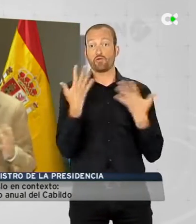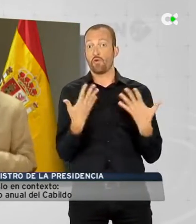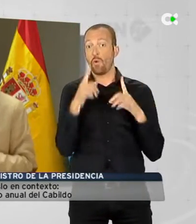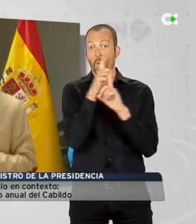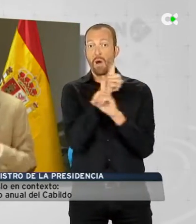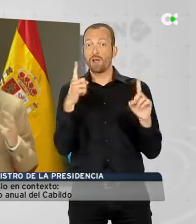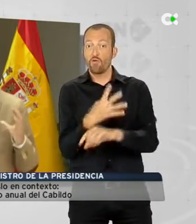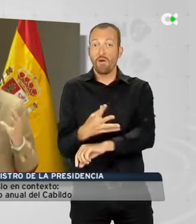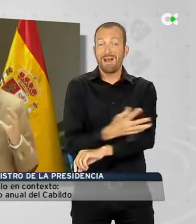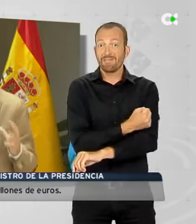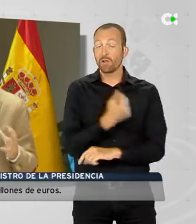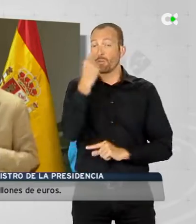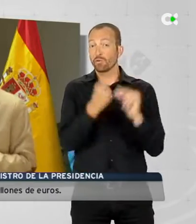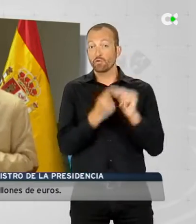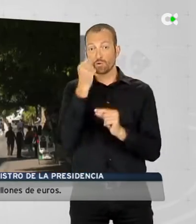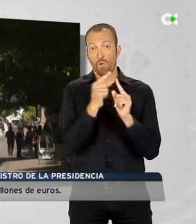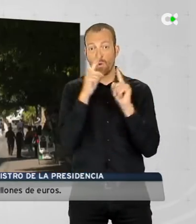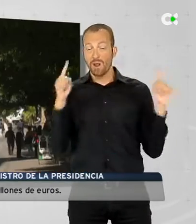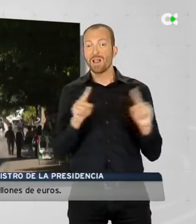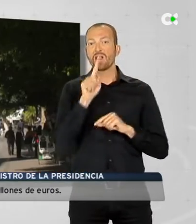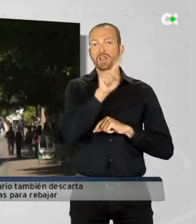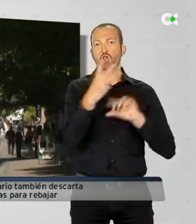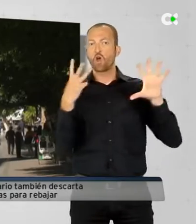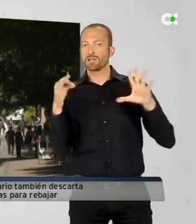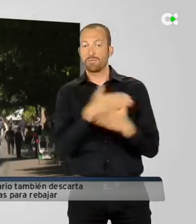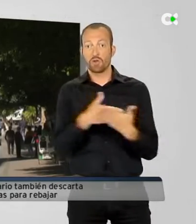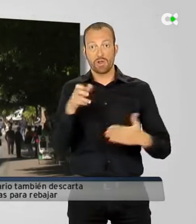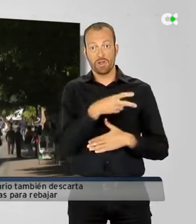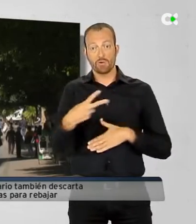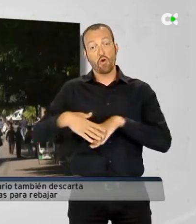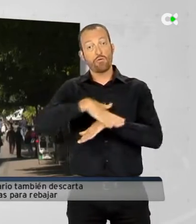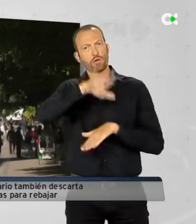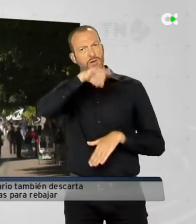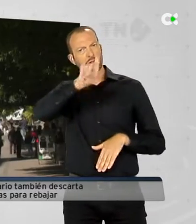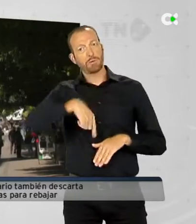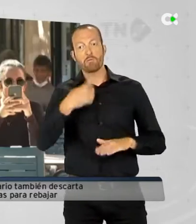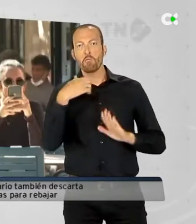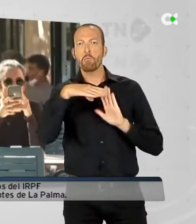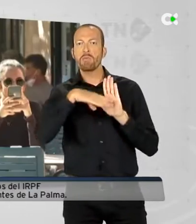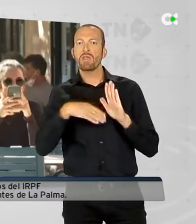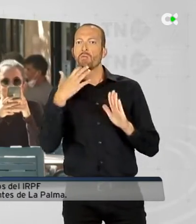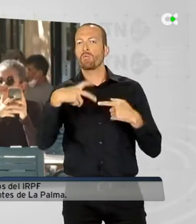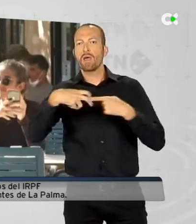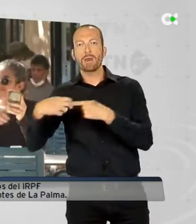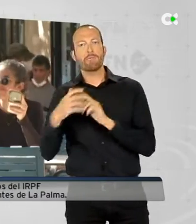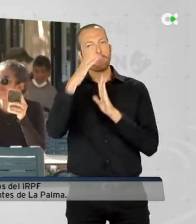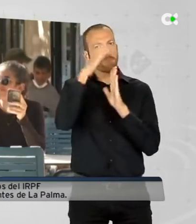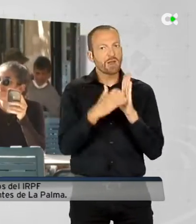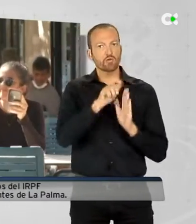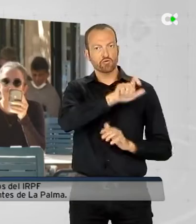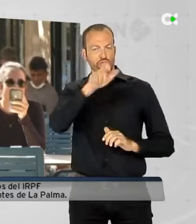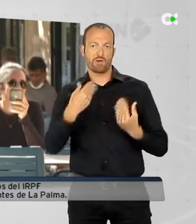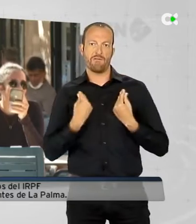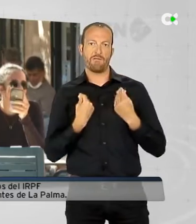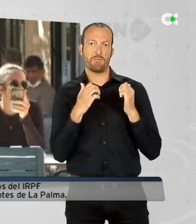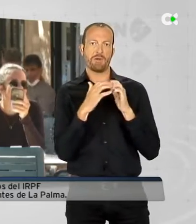del Cabildo son 180 millones de euros. El Gobierno canario también descarta las medidas para rebajar tramos del IRPF a los habitantes